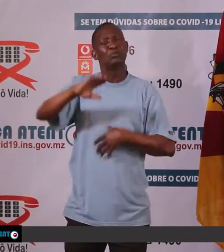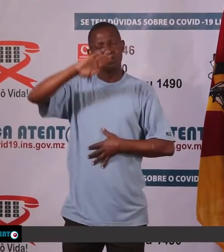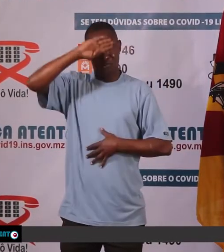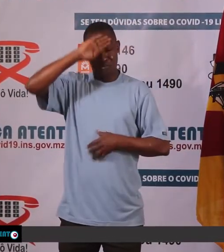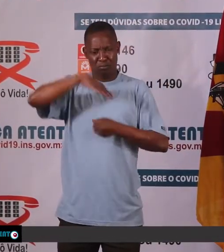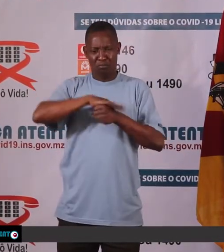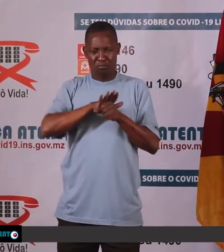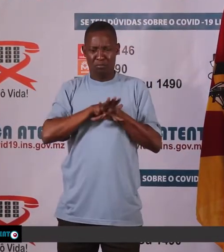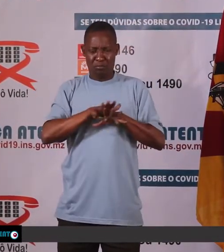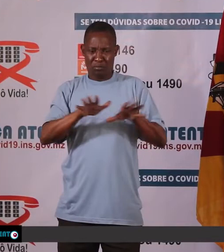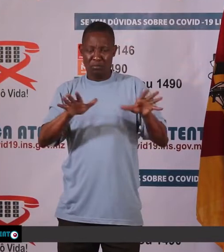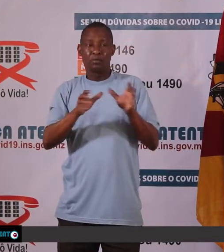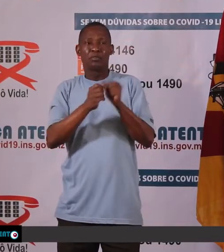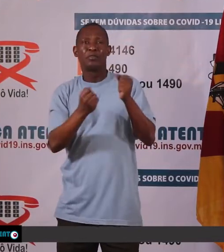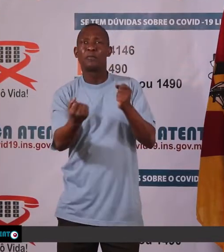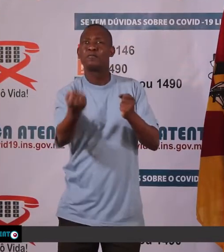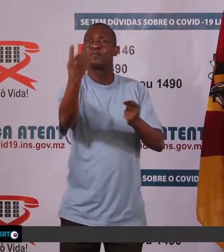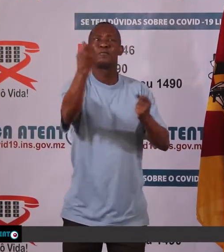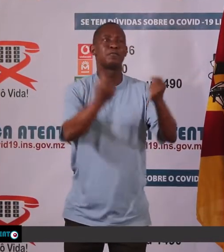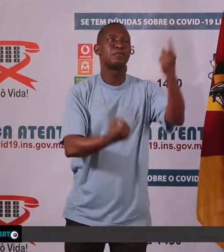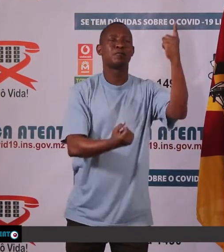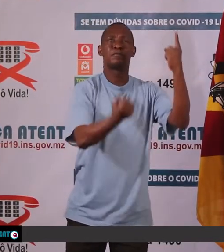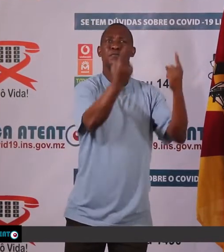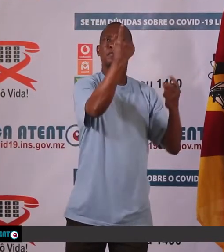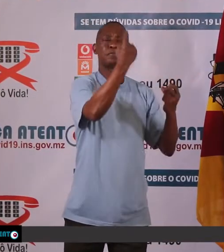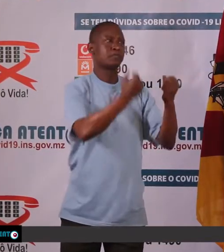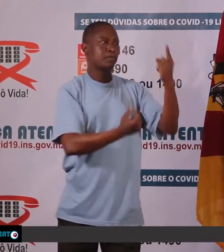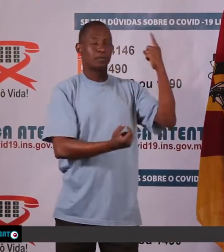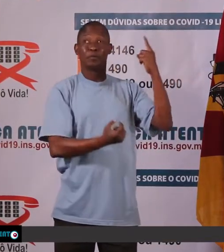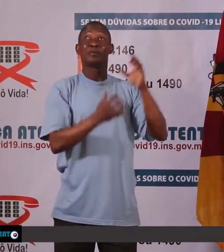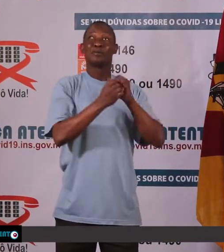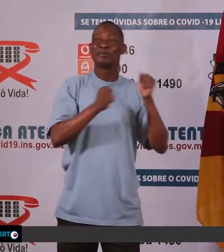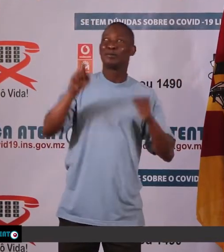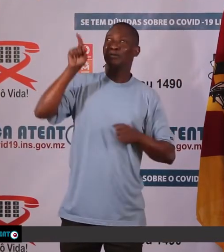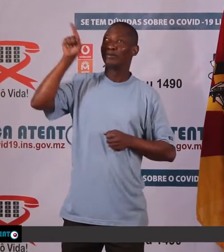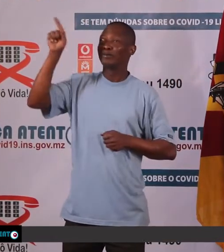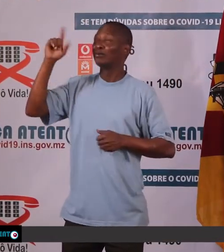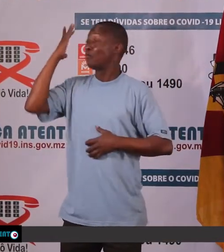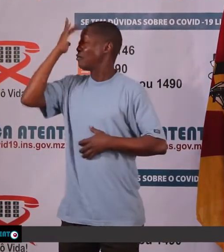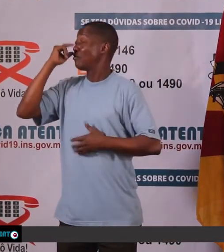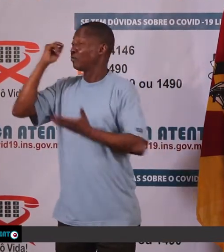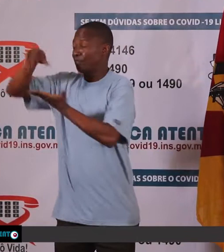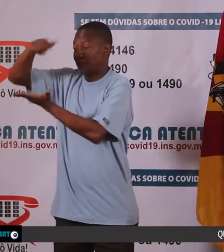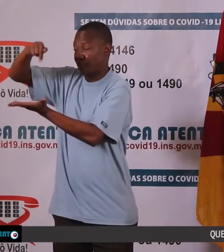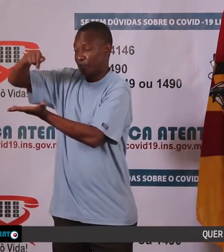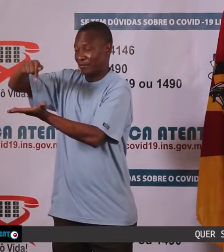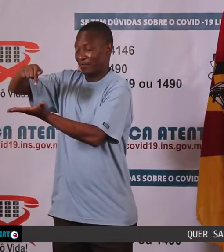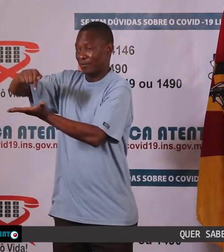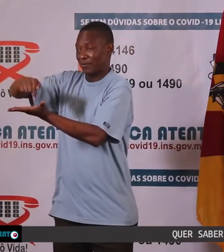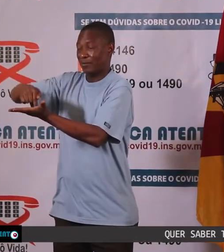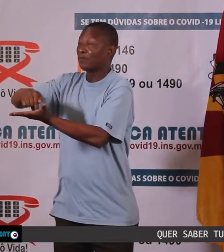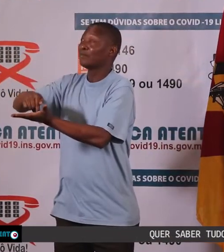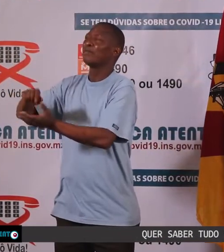em focos de transmissão, a cidade de Nampula é o primeiro local nacional